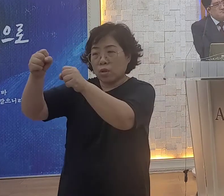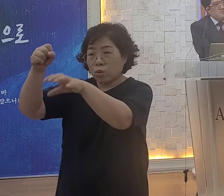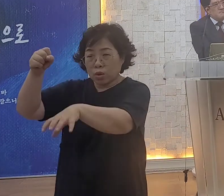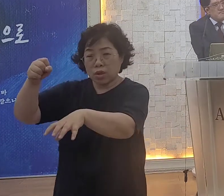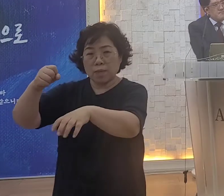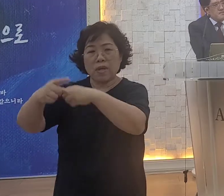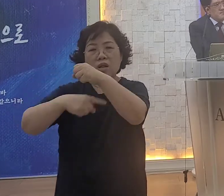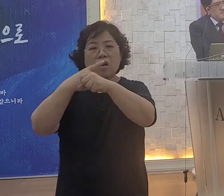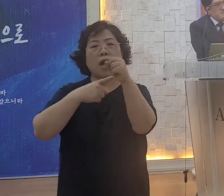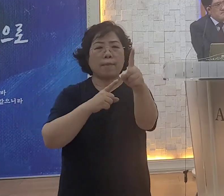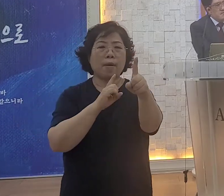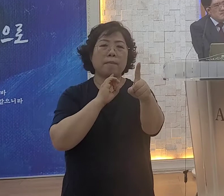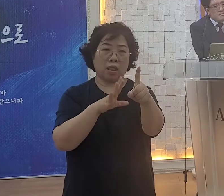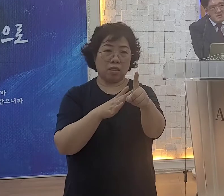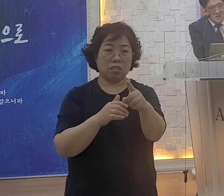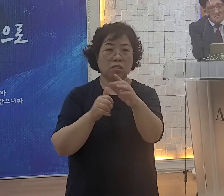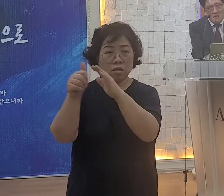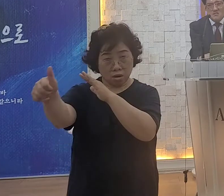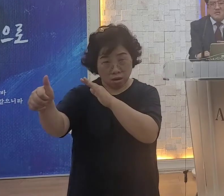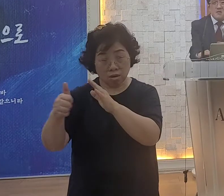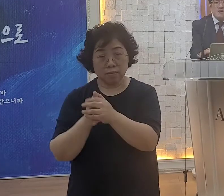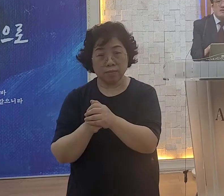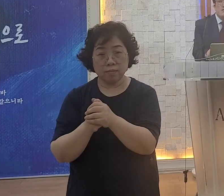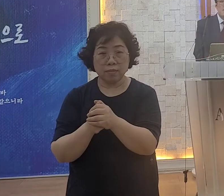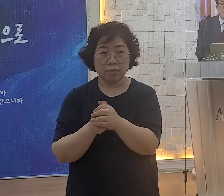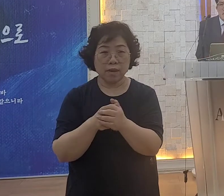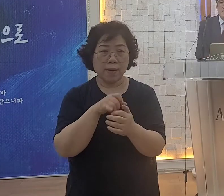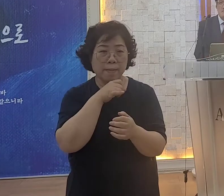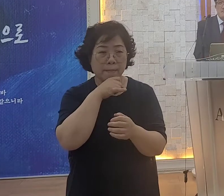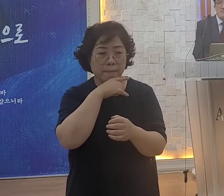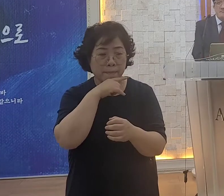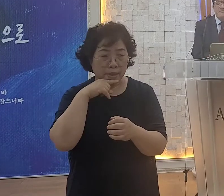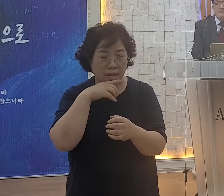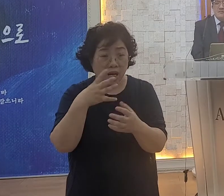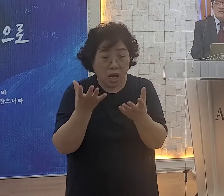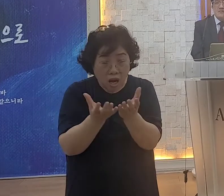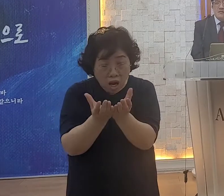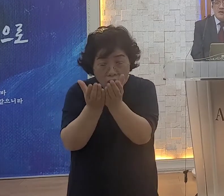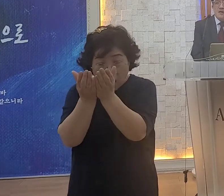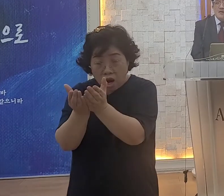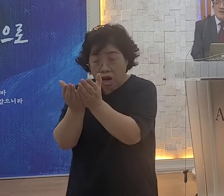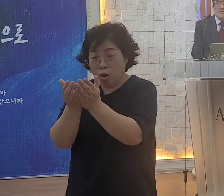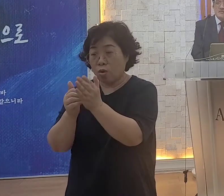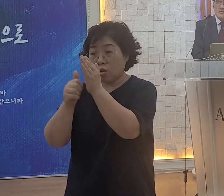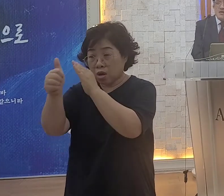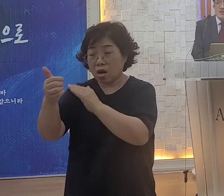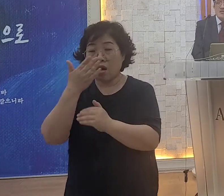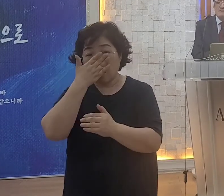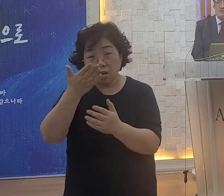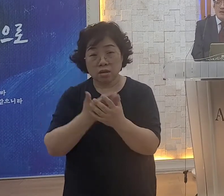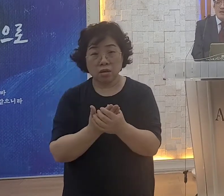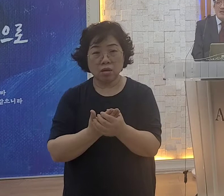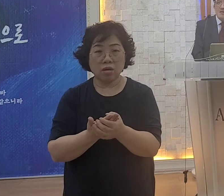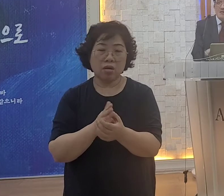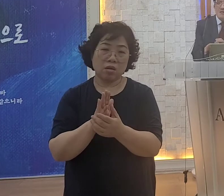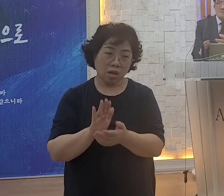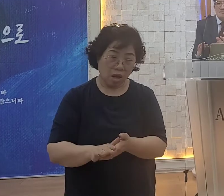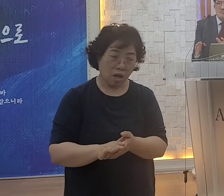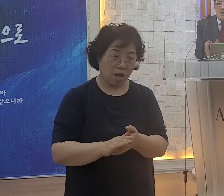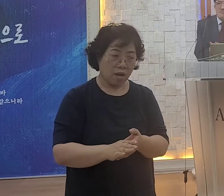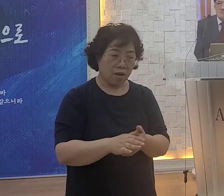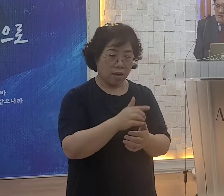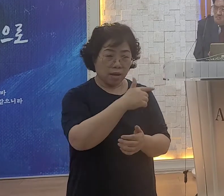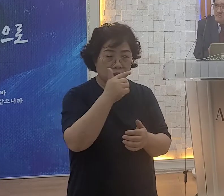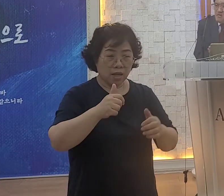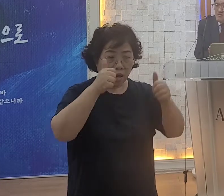대제사장이 그 순염소의 피를 들고 들어갈 수가 있는데, 그때는요, 이 대제사장의 의복이나